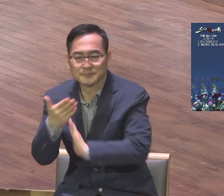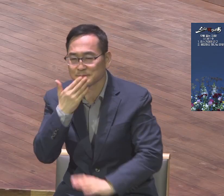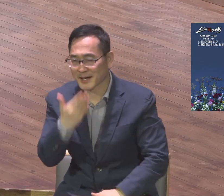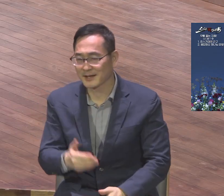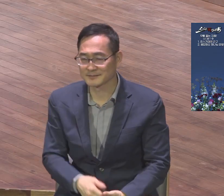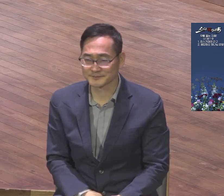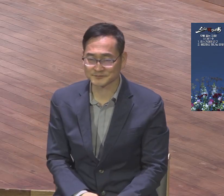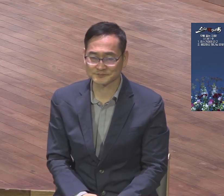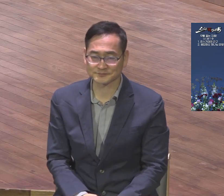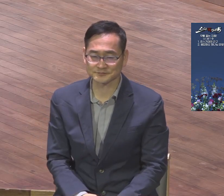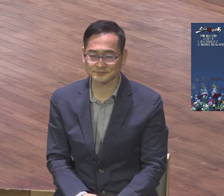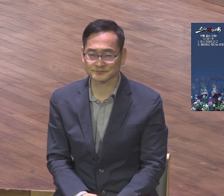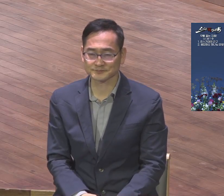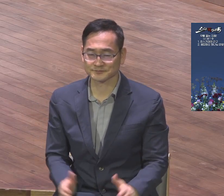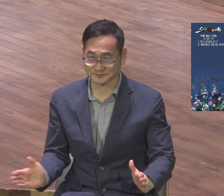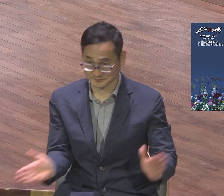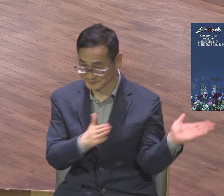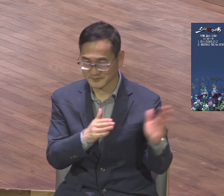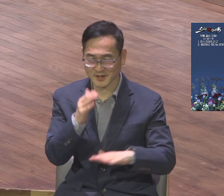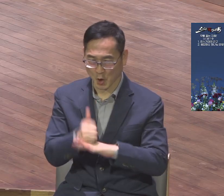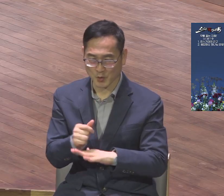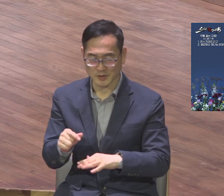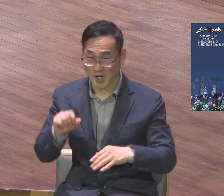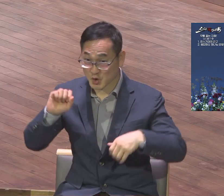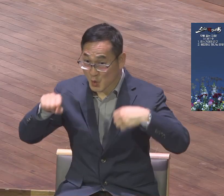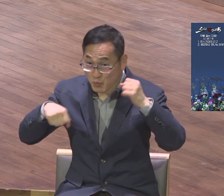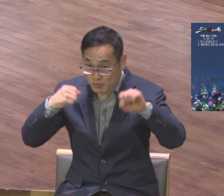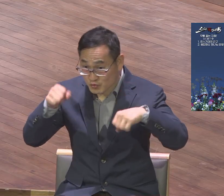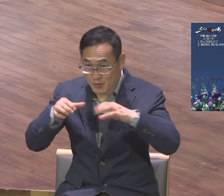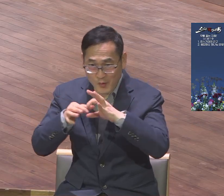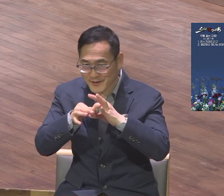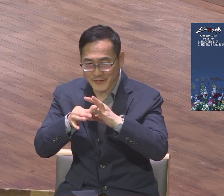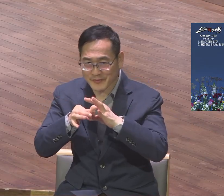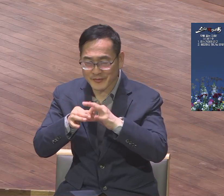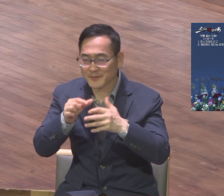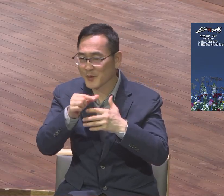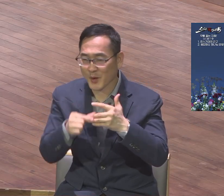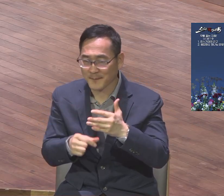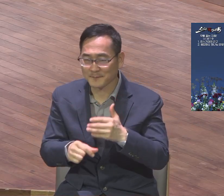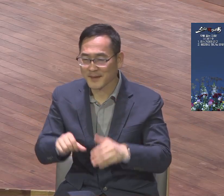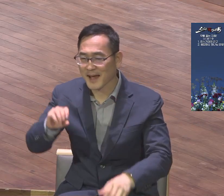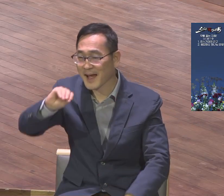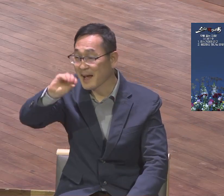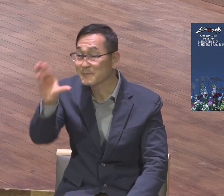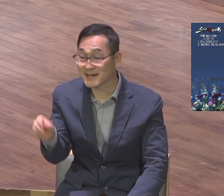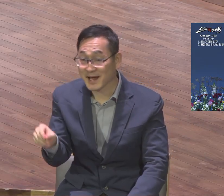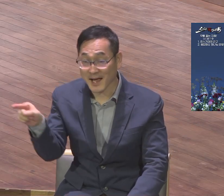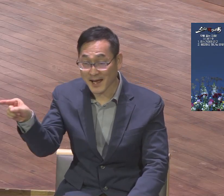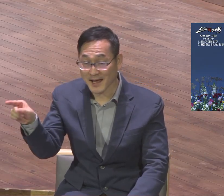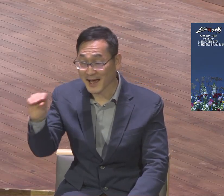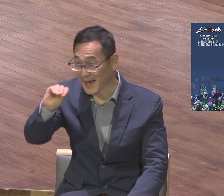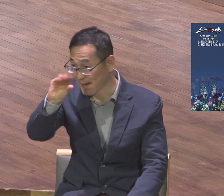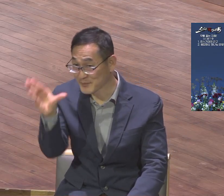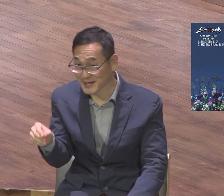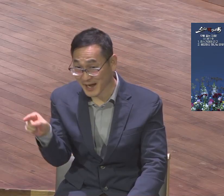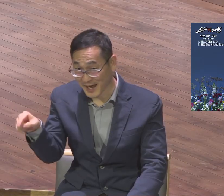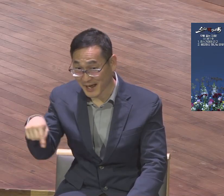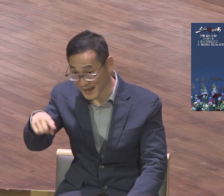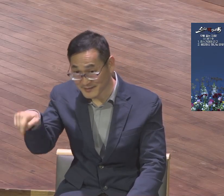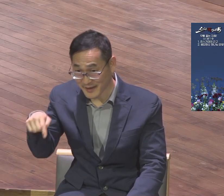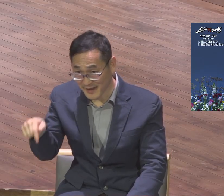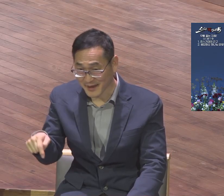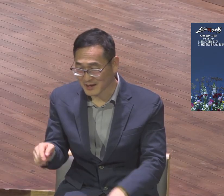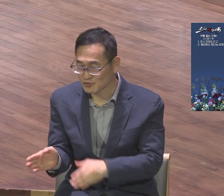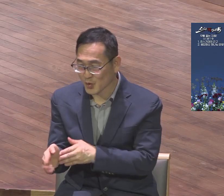이 동물에요. 동물의 신비를 다루는 프로그램에 아프리카에 있는 이 작은 물고기